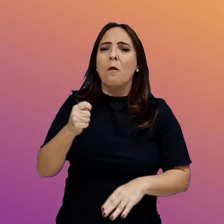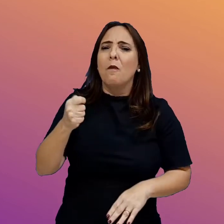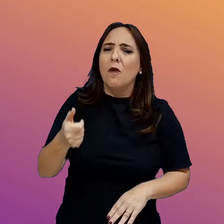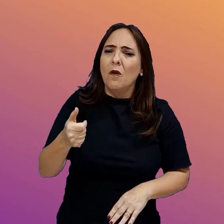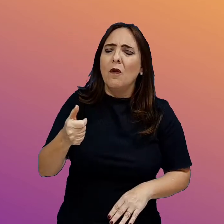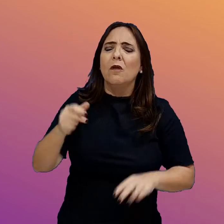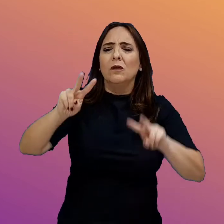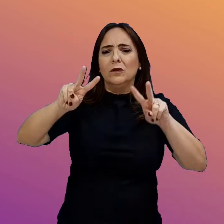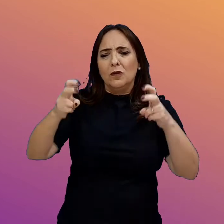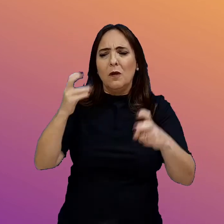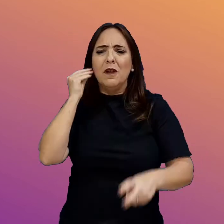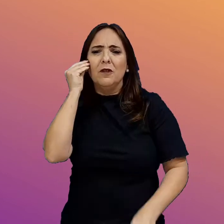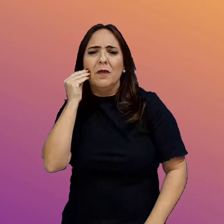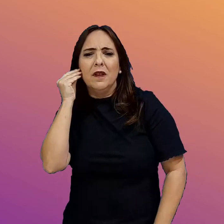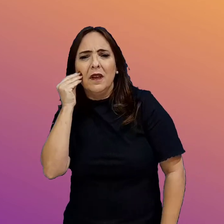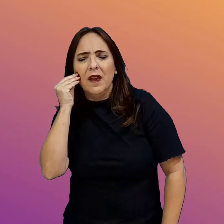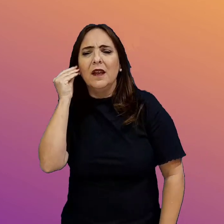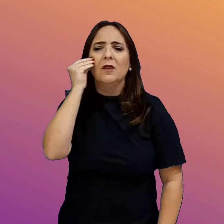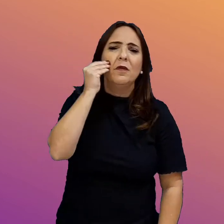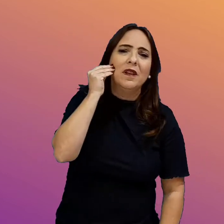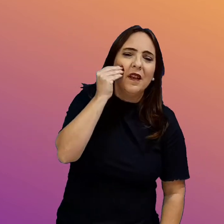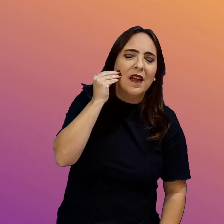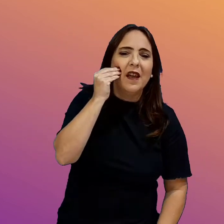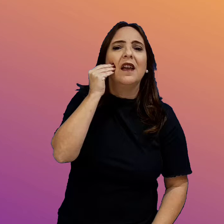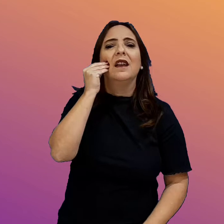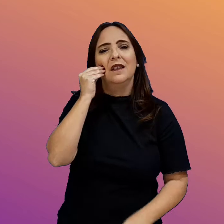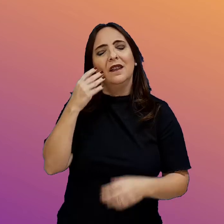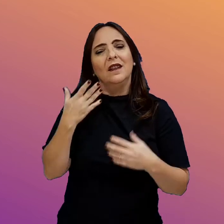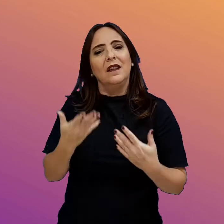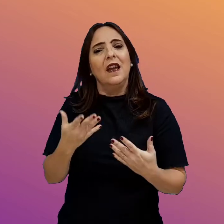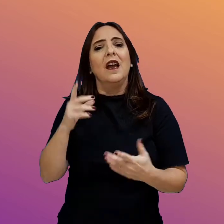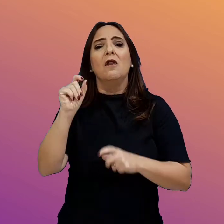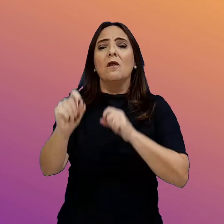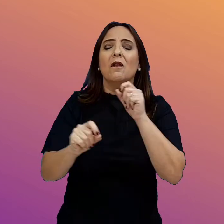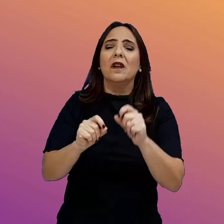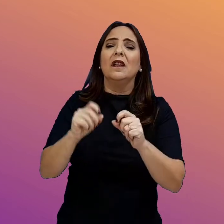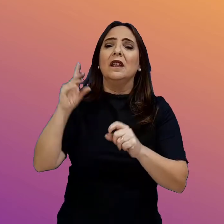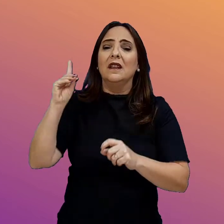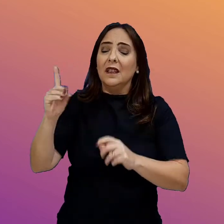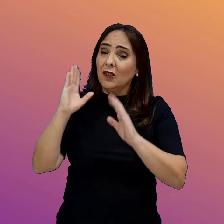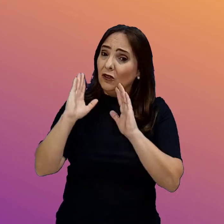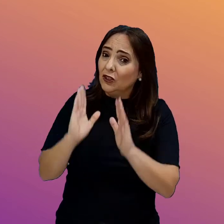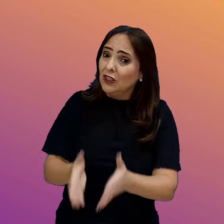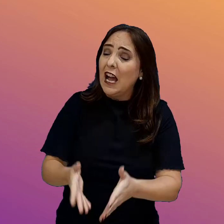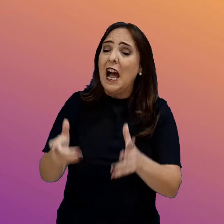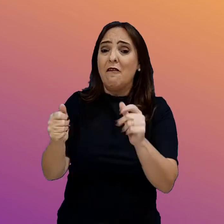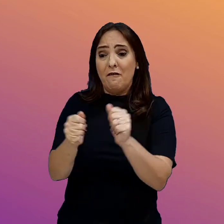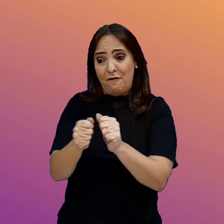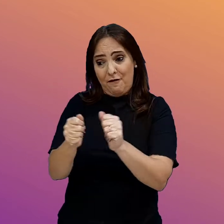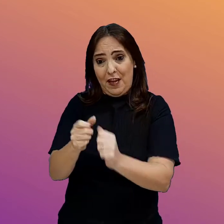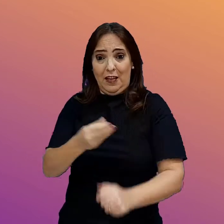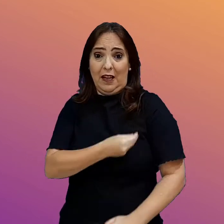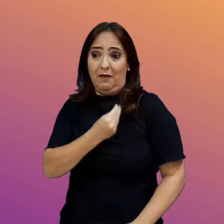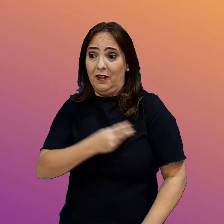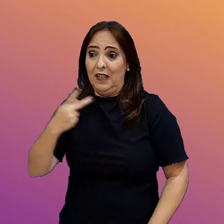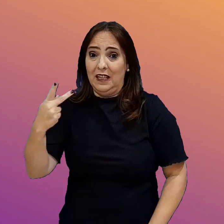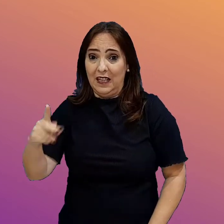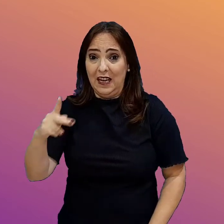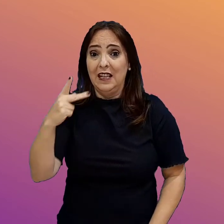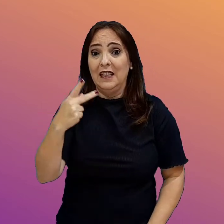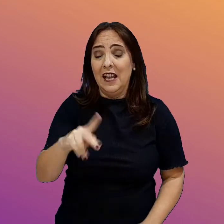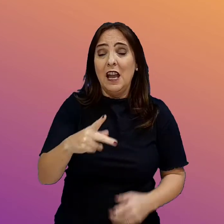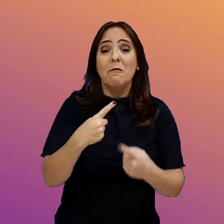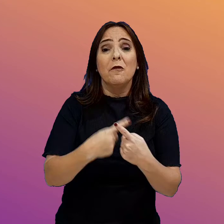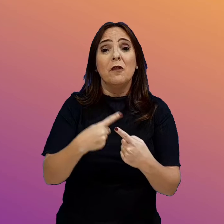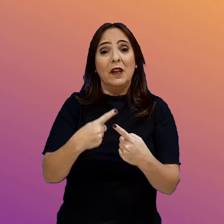aquilo que Deus tem colocado no coração deles e sobre o que Deus já fez na vida deles, porque a criação de um filho de 20 anos e